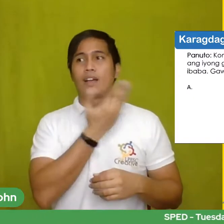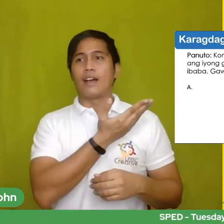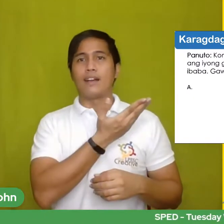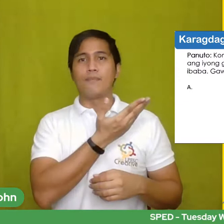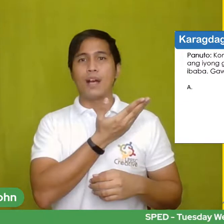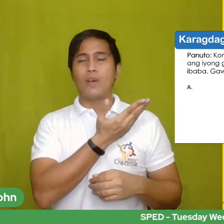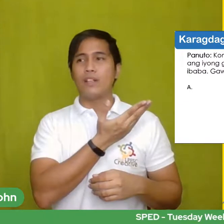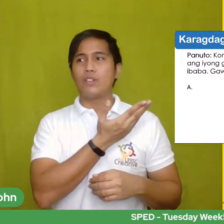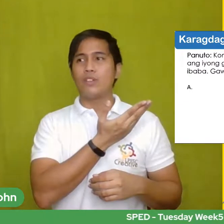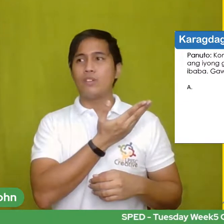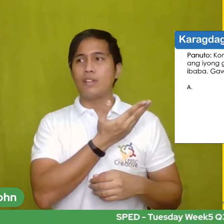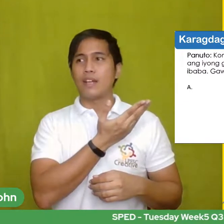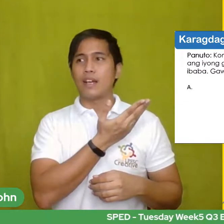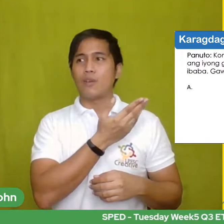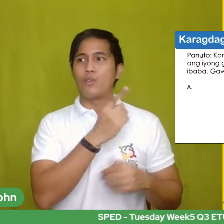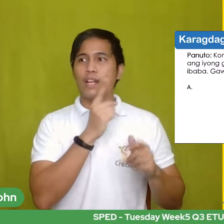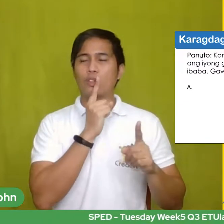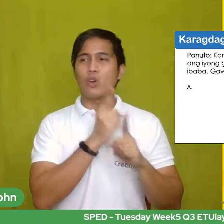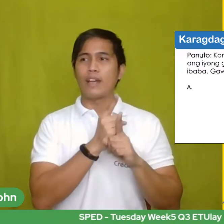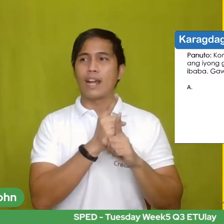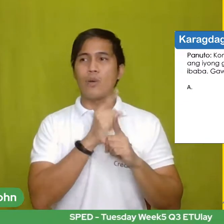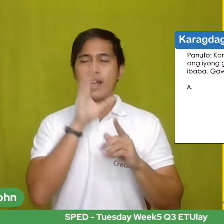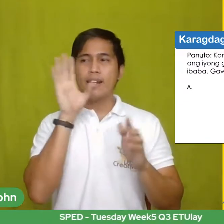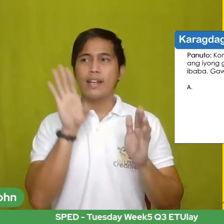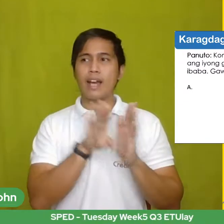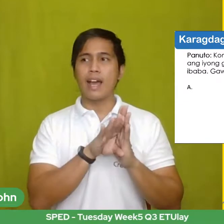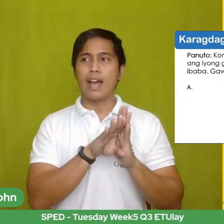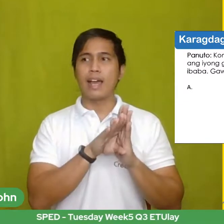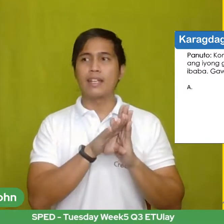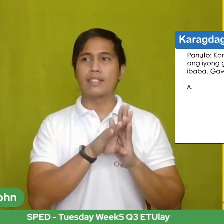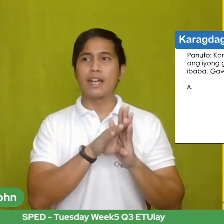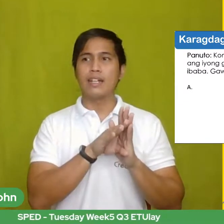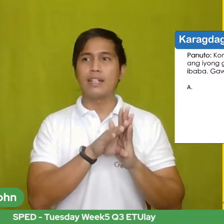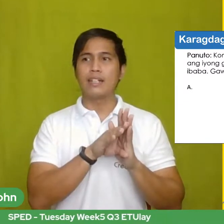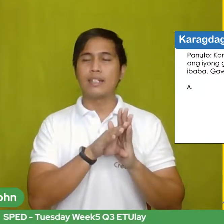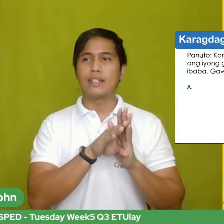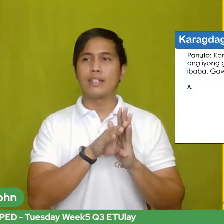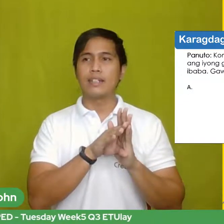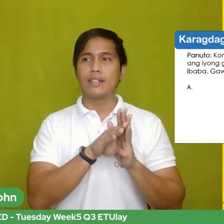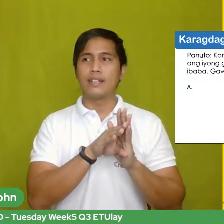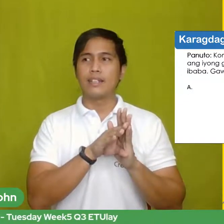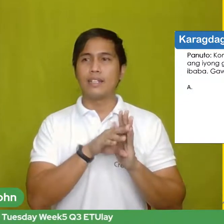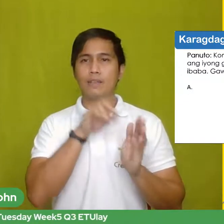Ang halimbawa dito, ang unang totoong larawan ay isang ibon